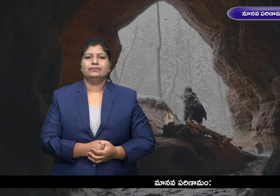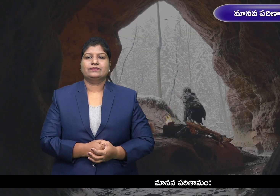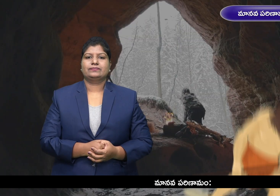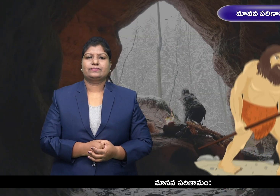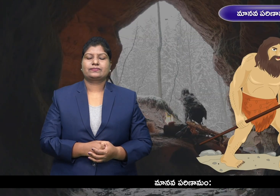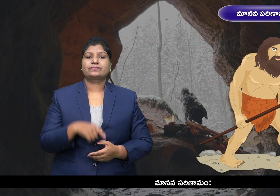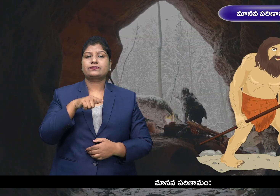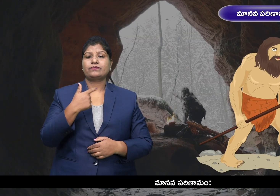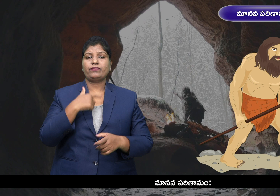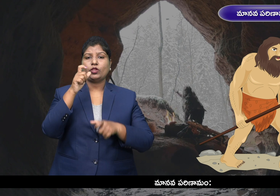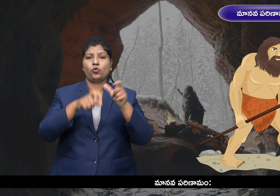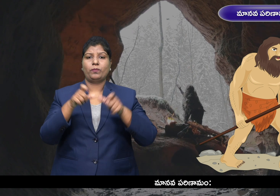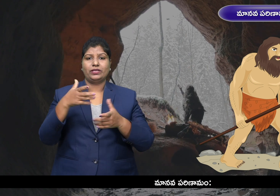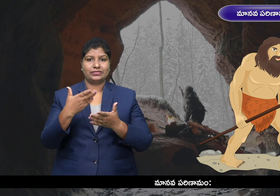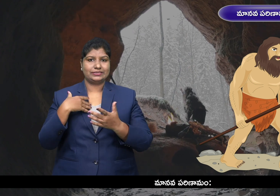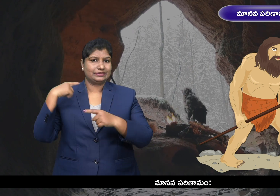మానవ పరిణామం.